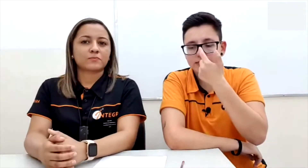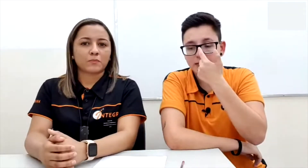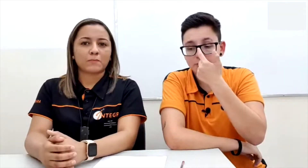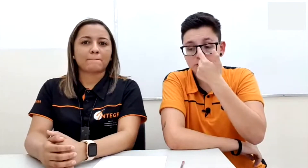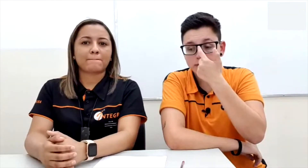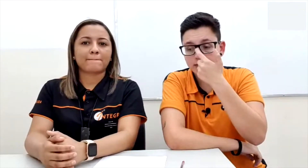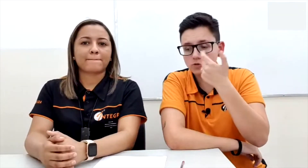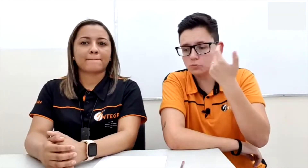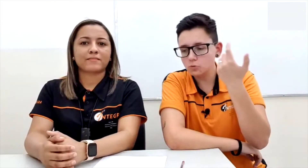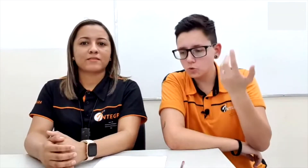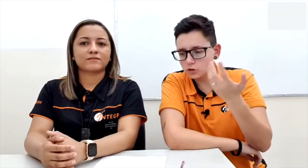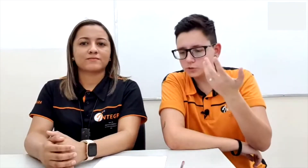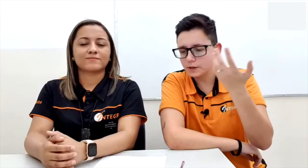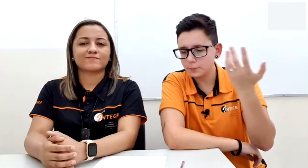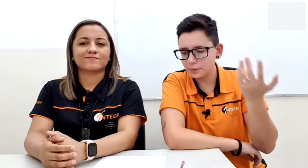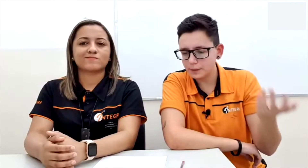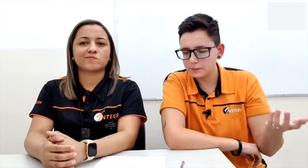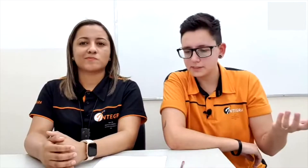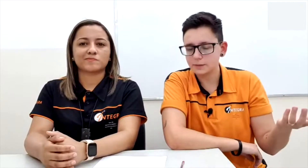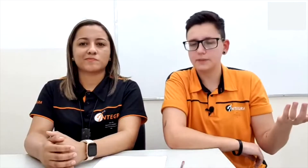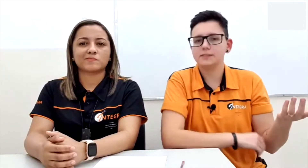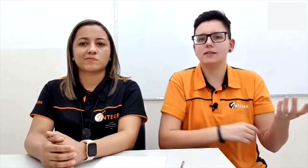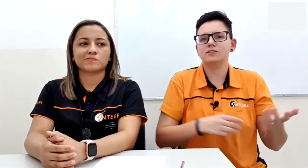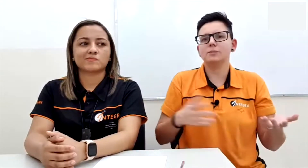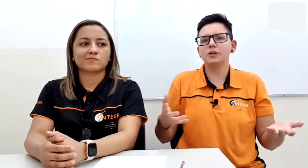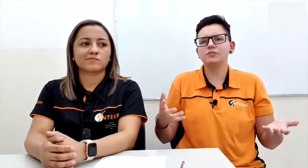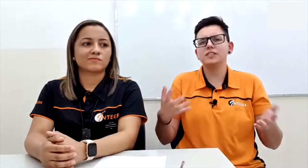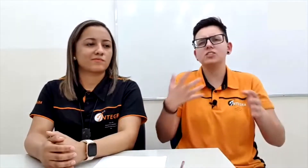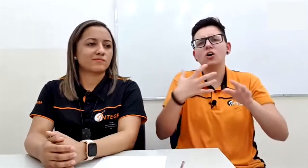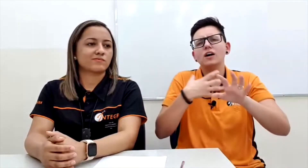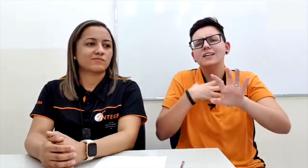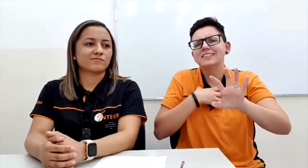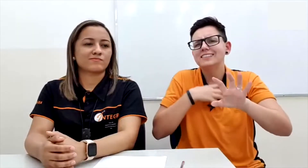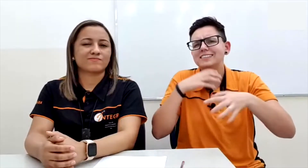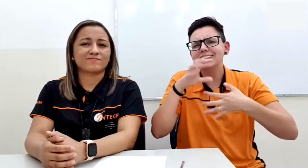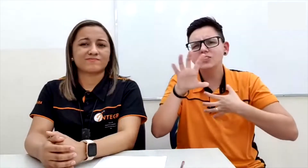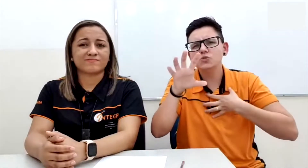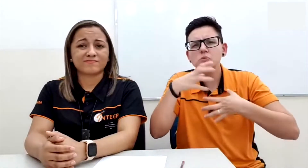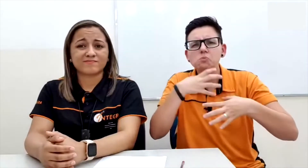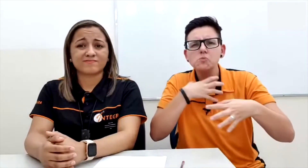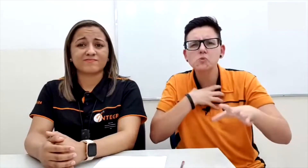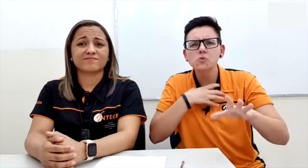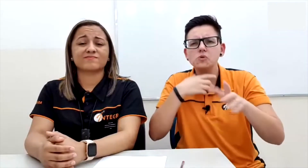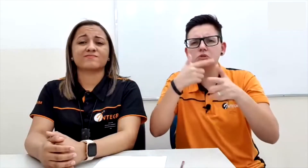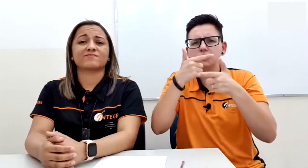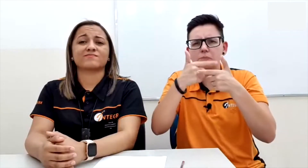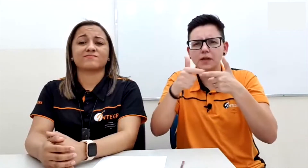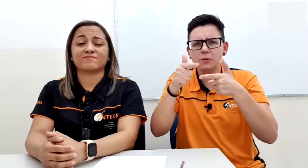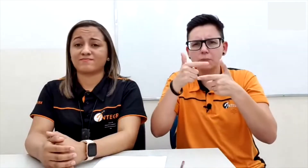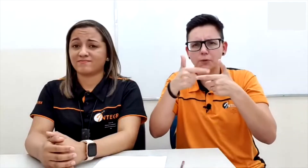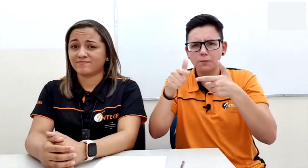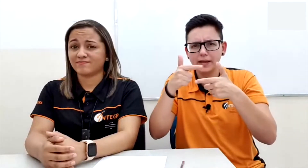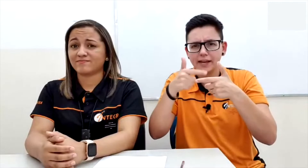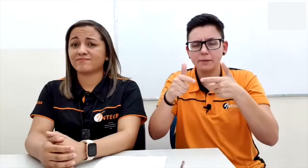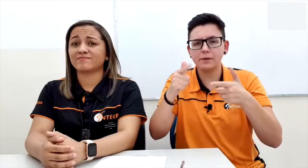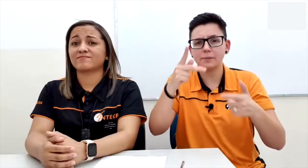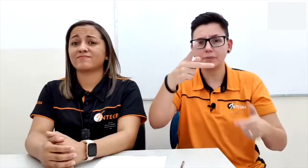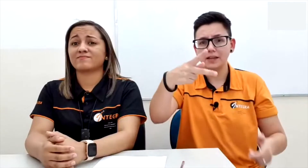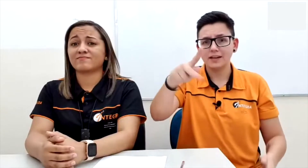exemplo, sinto muito pelo problema que está passando. Você pode fazer assim, ó. Sinto muito pelo problema